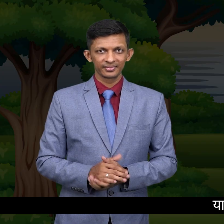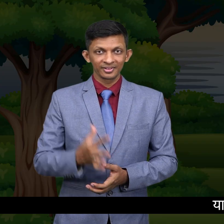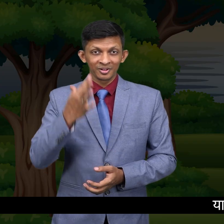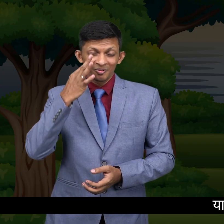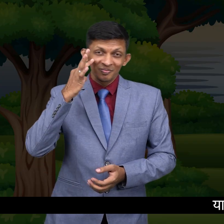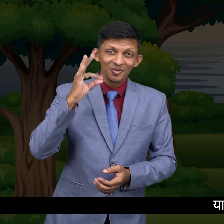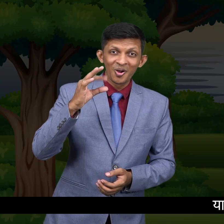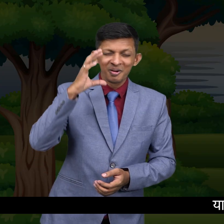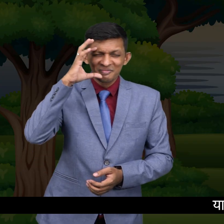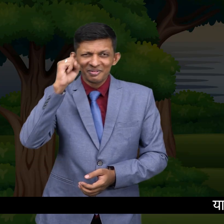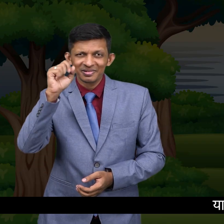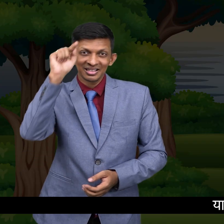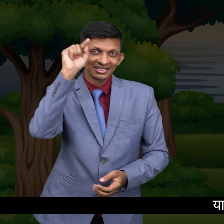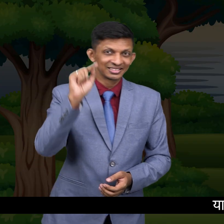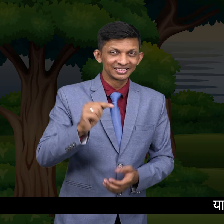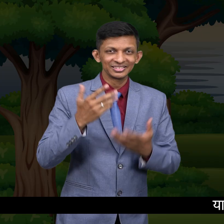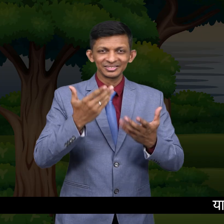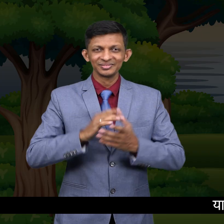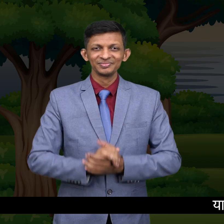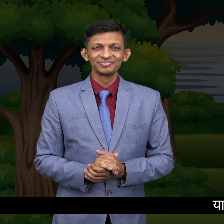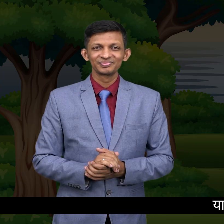याद रखने योग्य बिंदु: